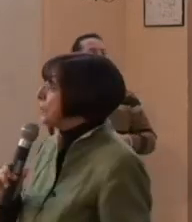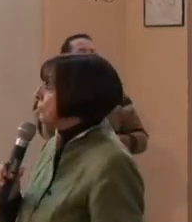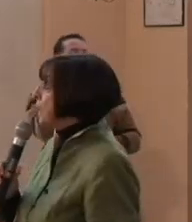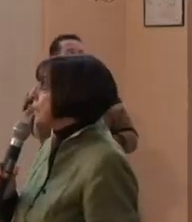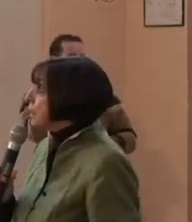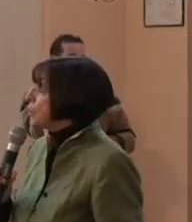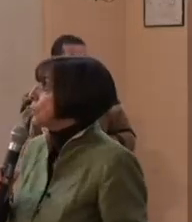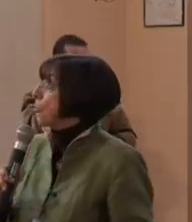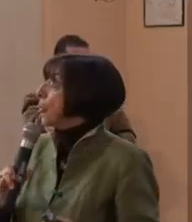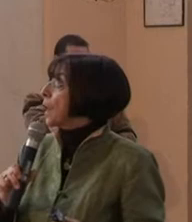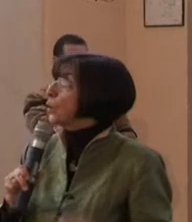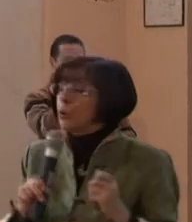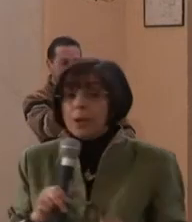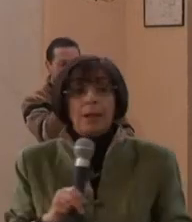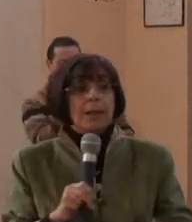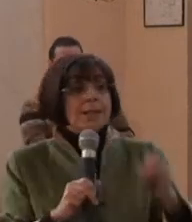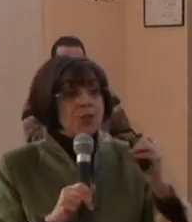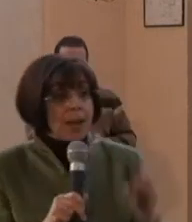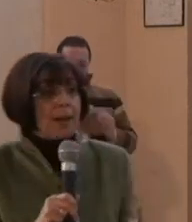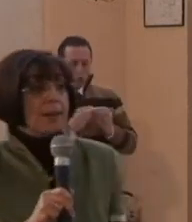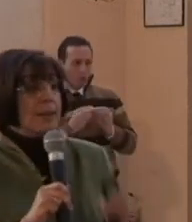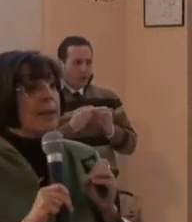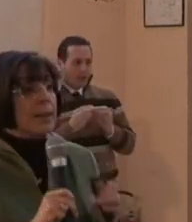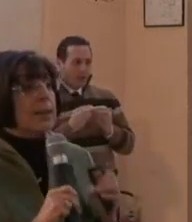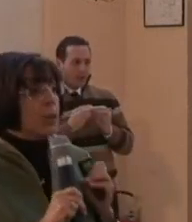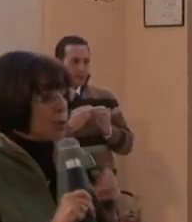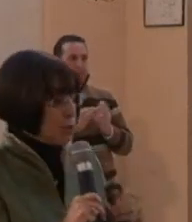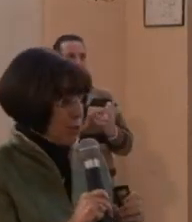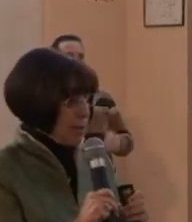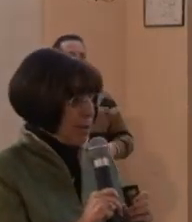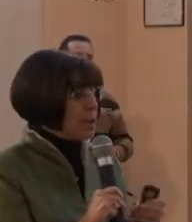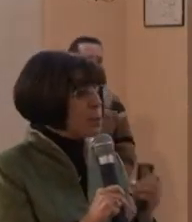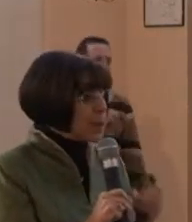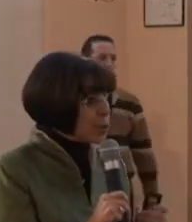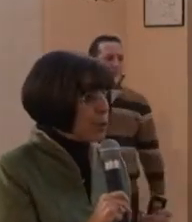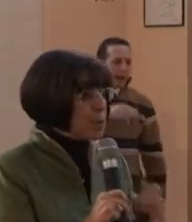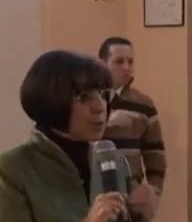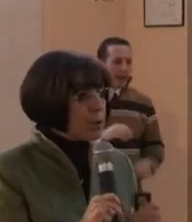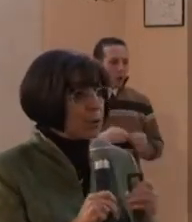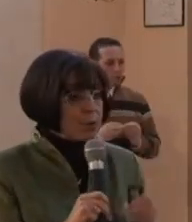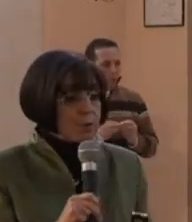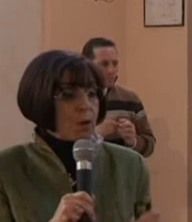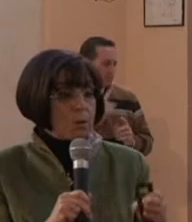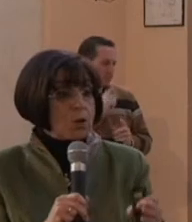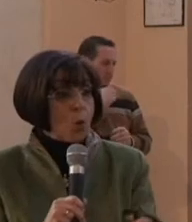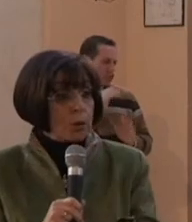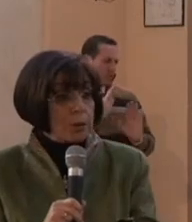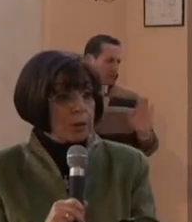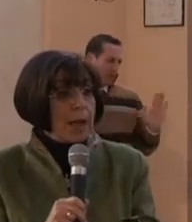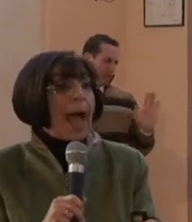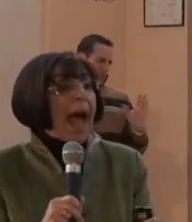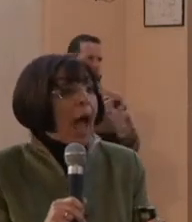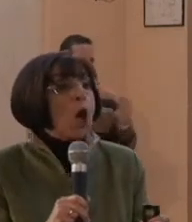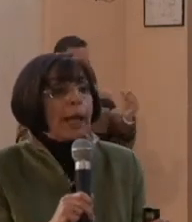parlata, devo non esagerare l'articolazione. Spesso le persone quando si rivolgono ai